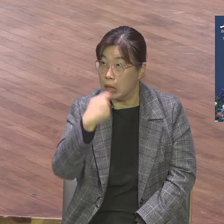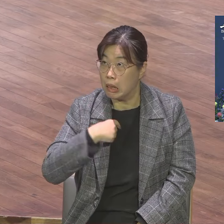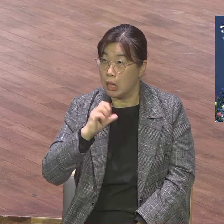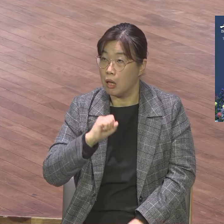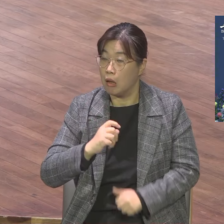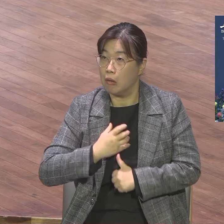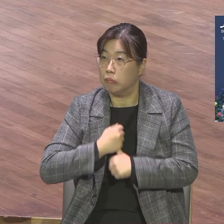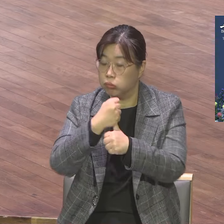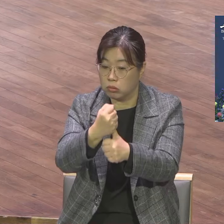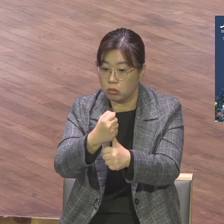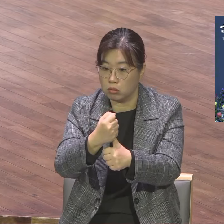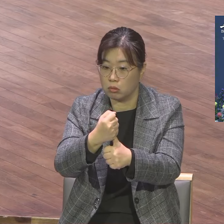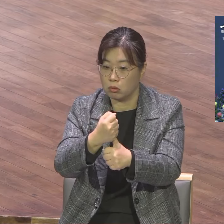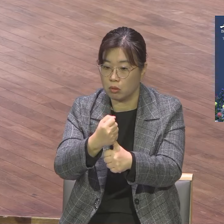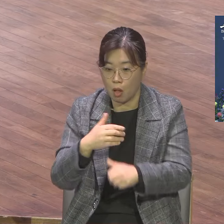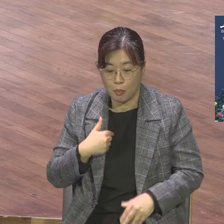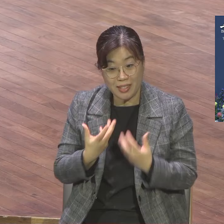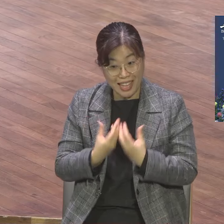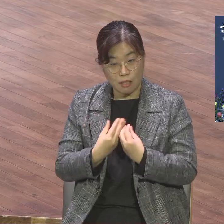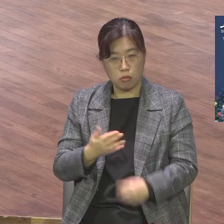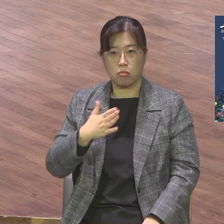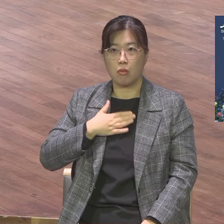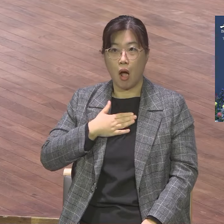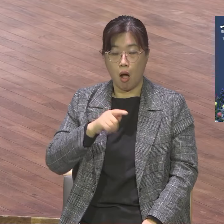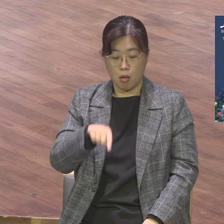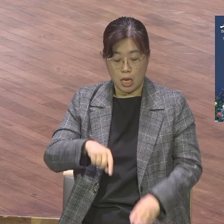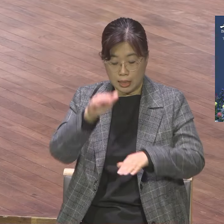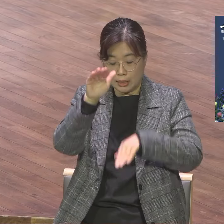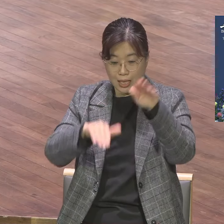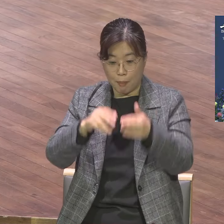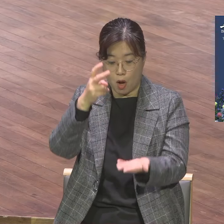결혼 줄여달라면 난 못한다면 내가 법적으로 걸려요. 바로.